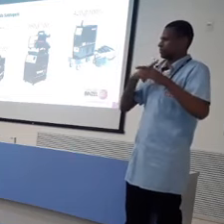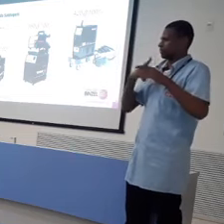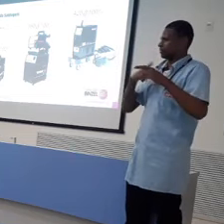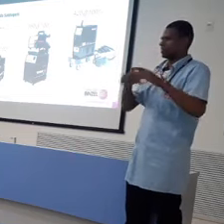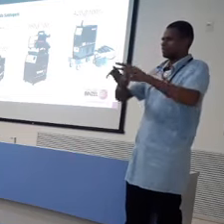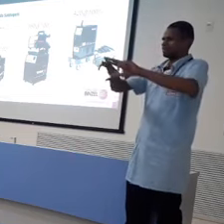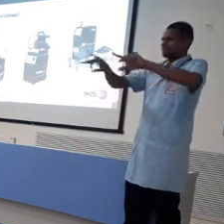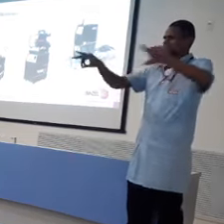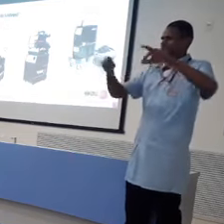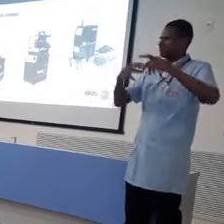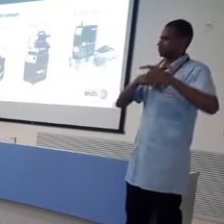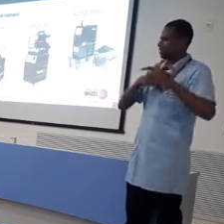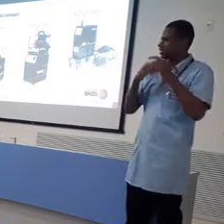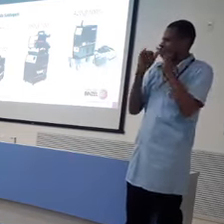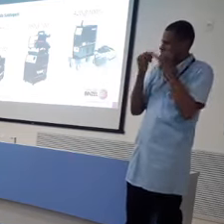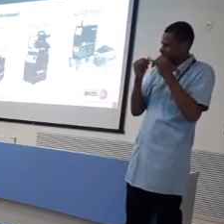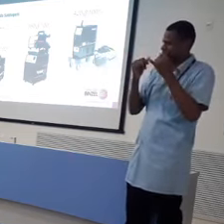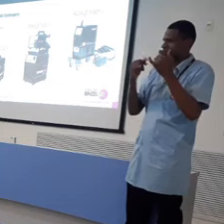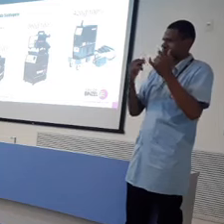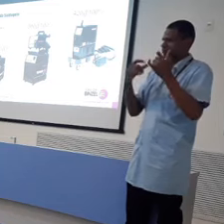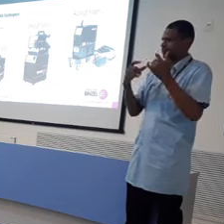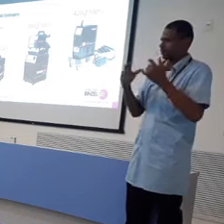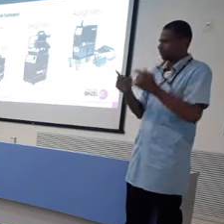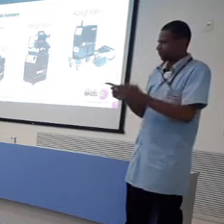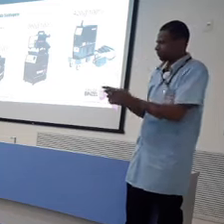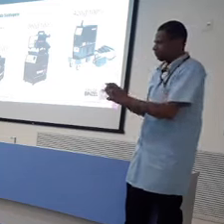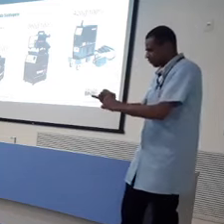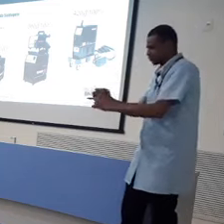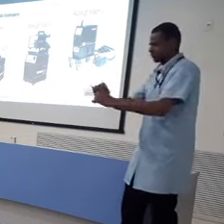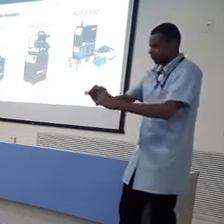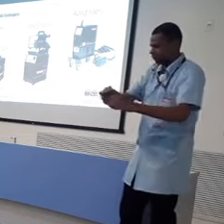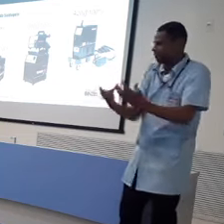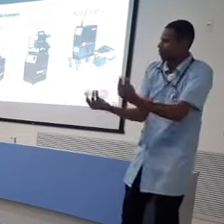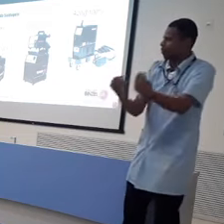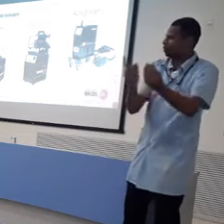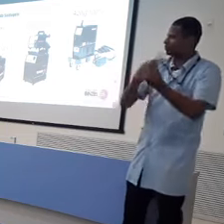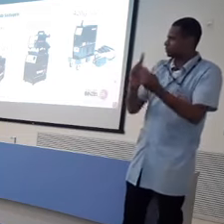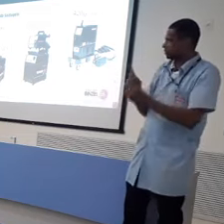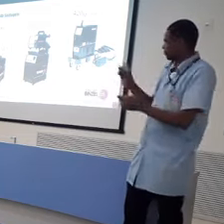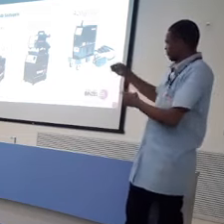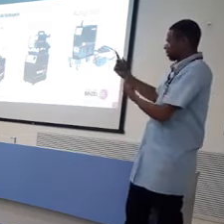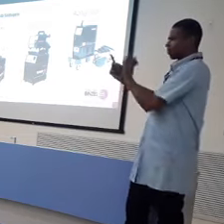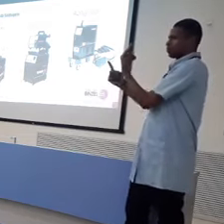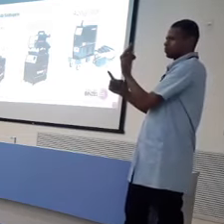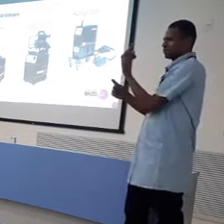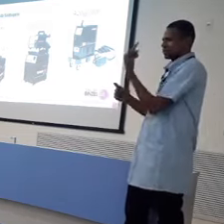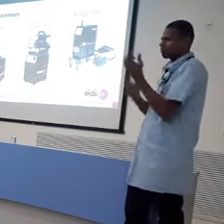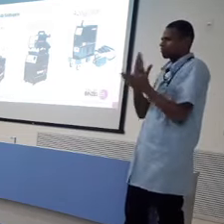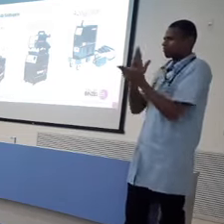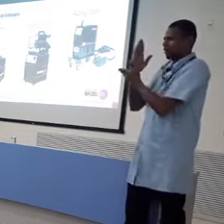os processos, em vez de comprar diversos equipamentos, ele pode comprar só um equipamento